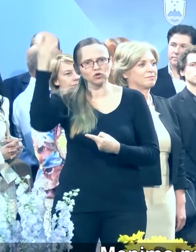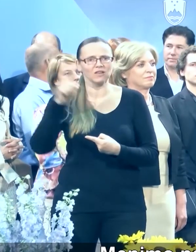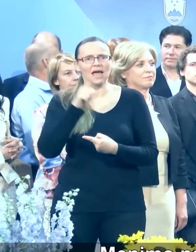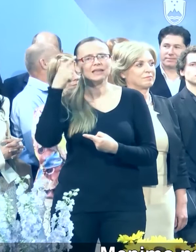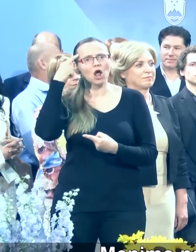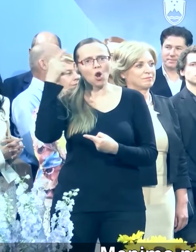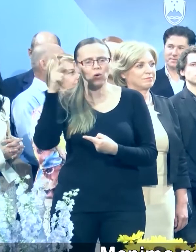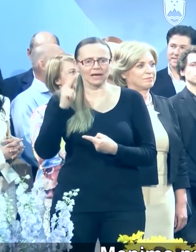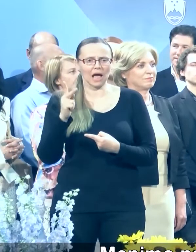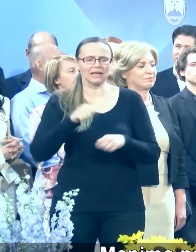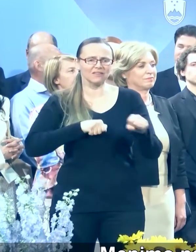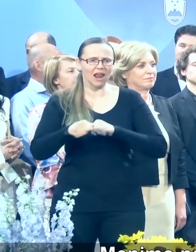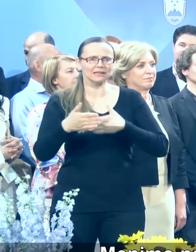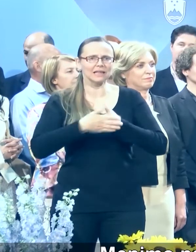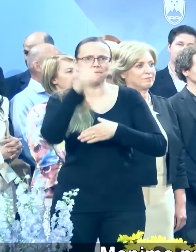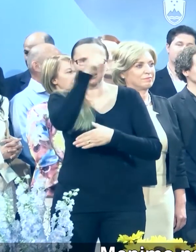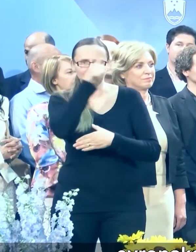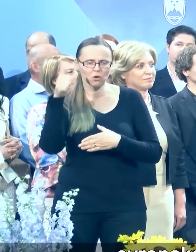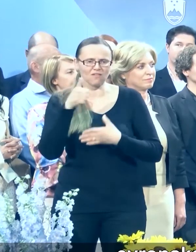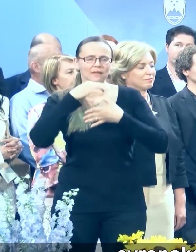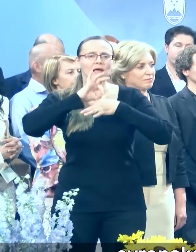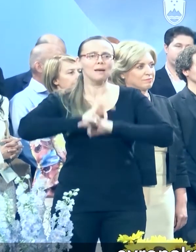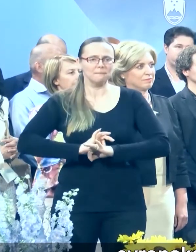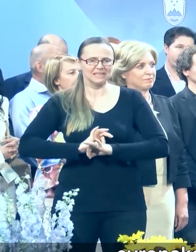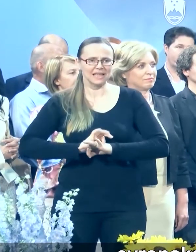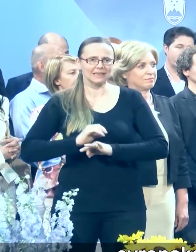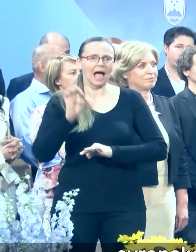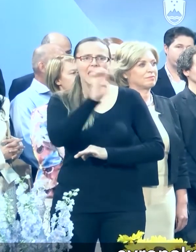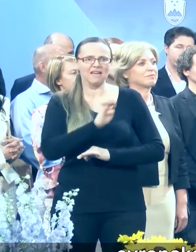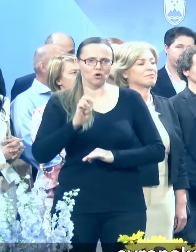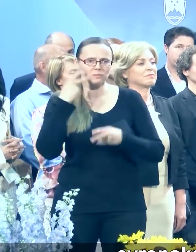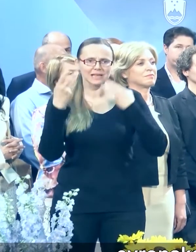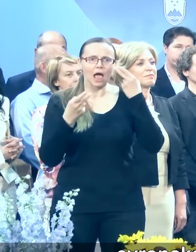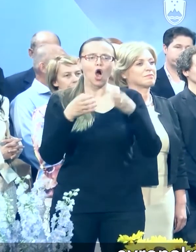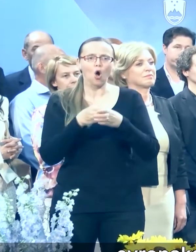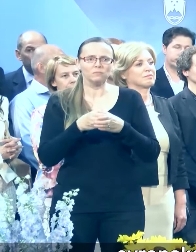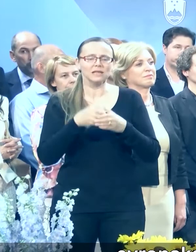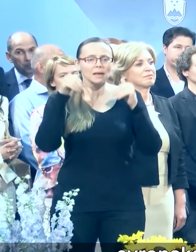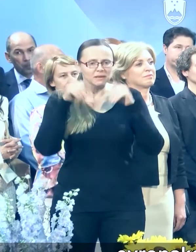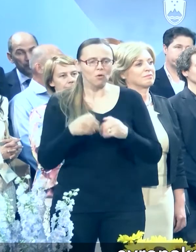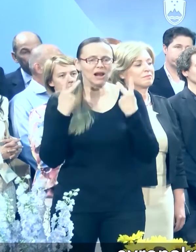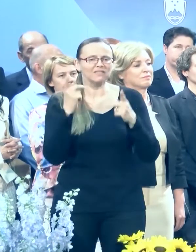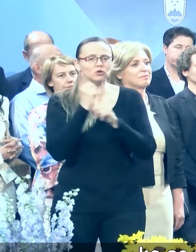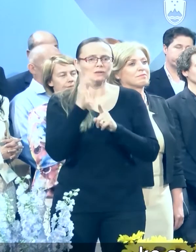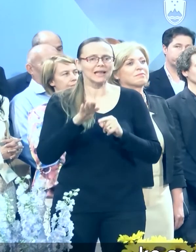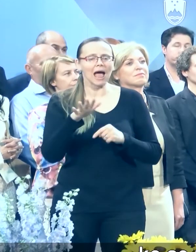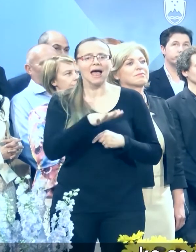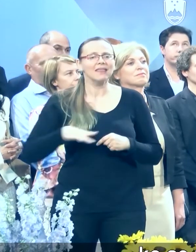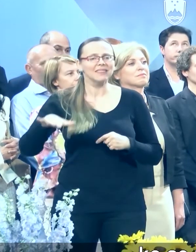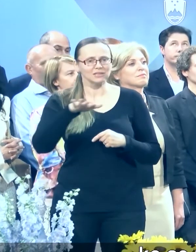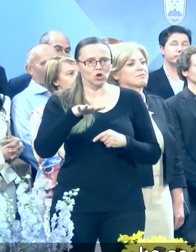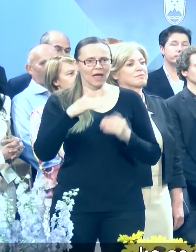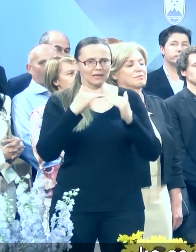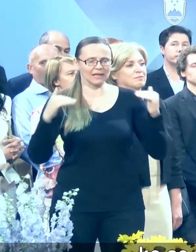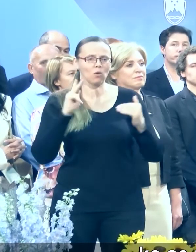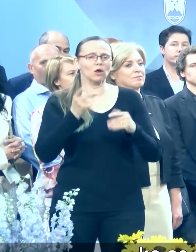ki vladata pri imenovanju predsednika Evropske komisije, bi morala veljati tudi na nacionalni ravni, ko se